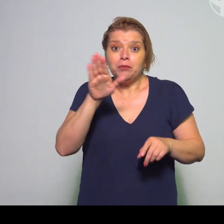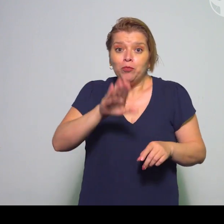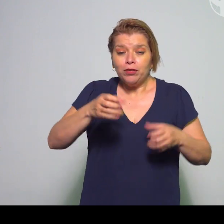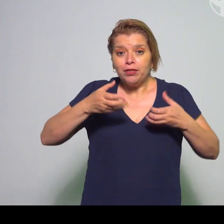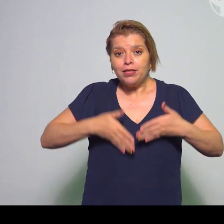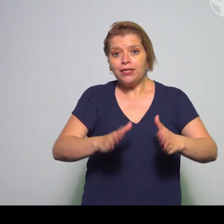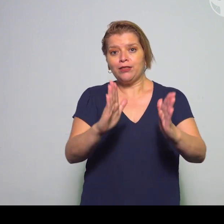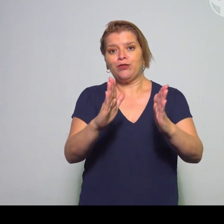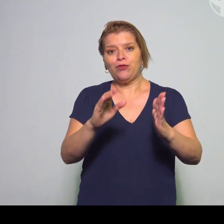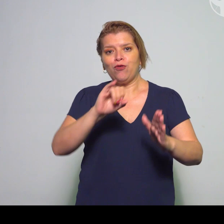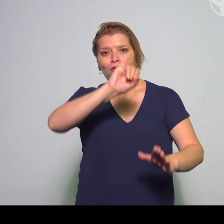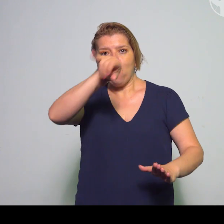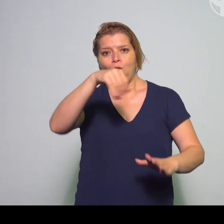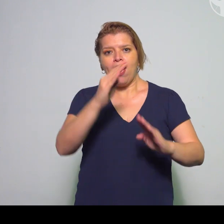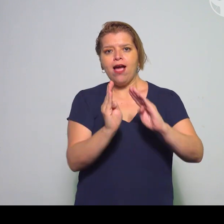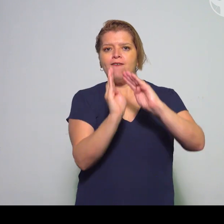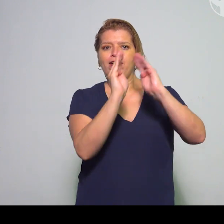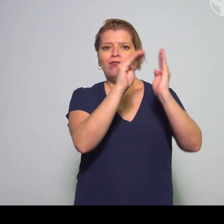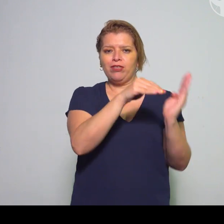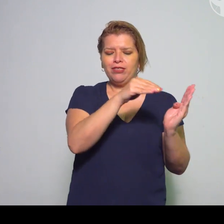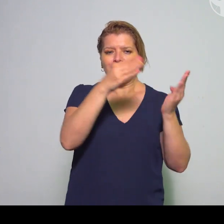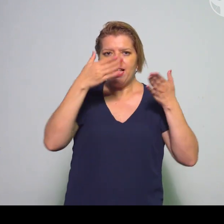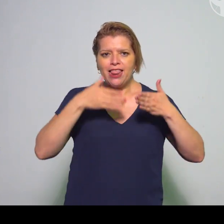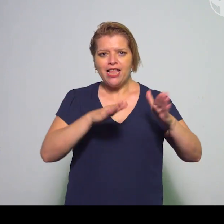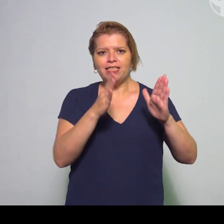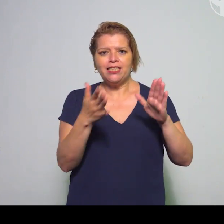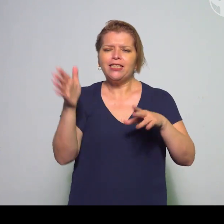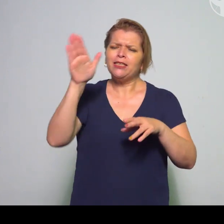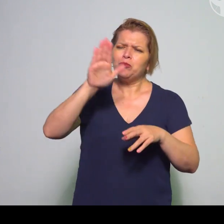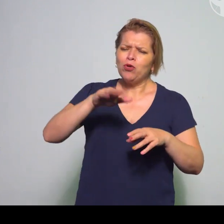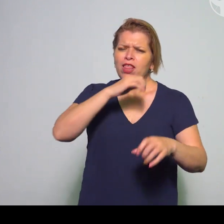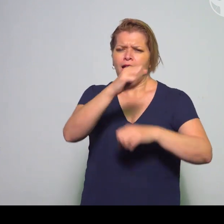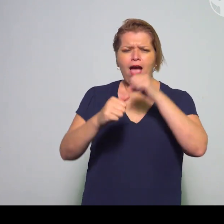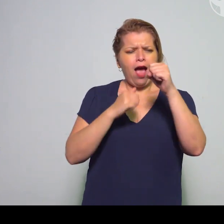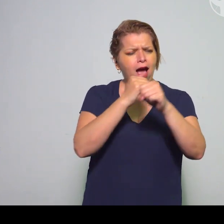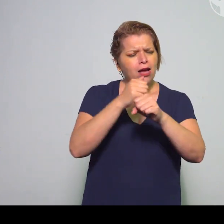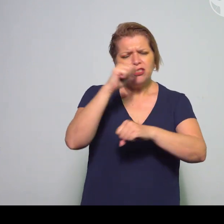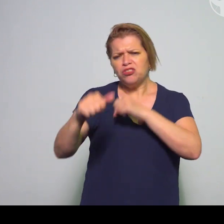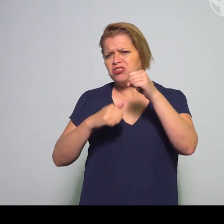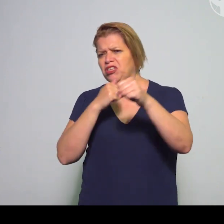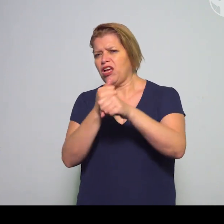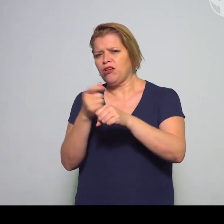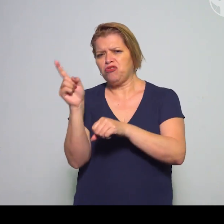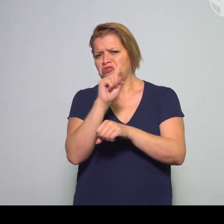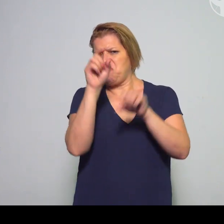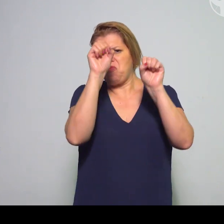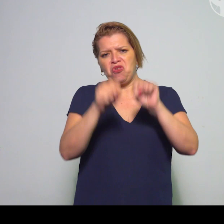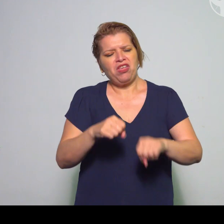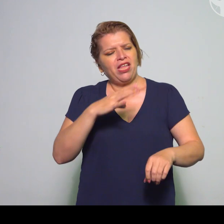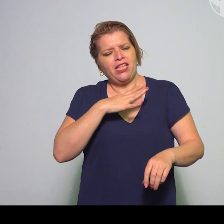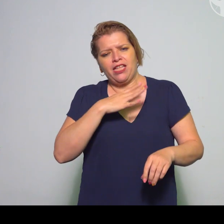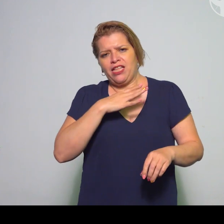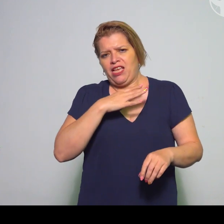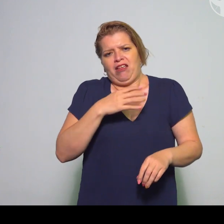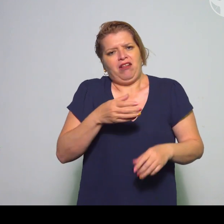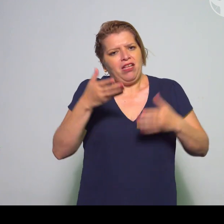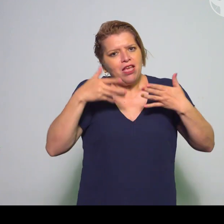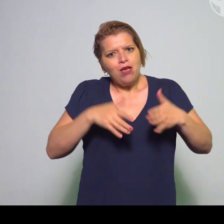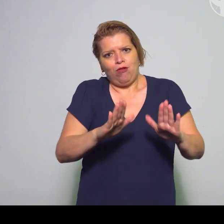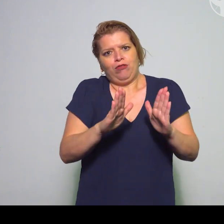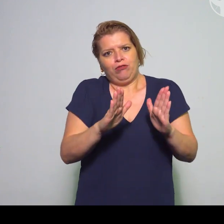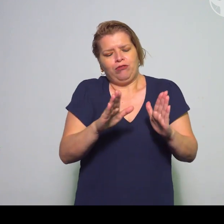Juan el Bautista. Pero Juan el Bautista nace después de años de que ellos no podían tener